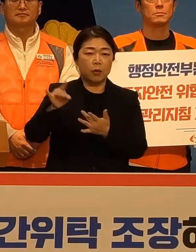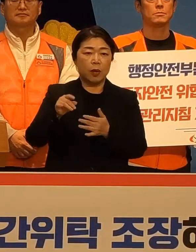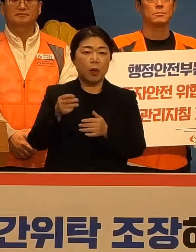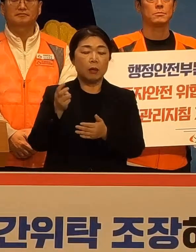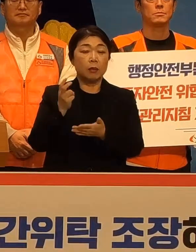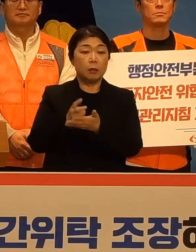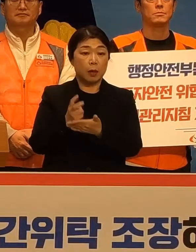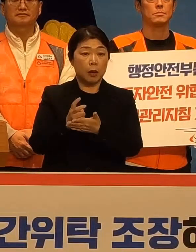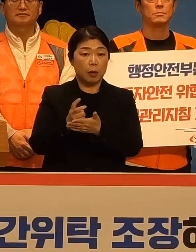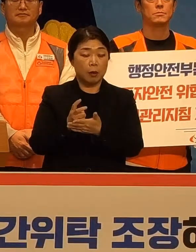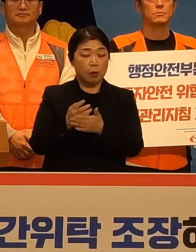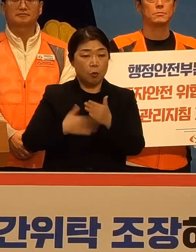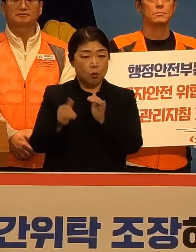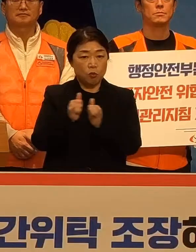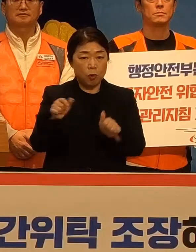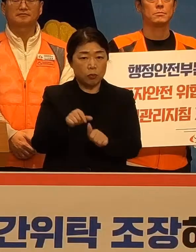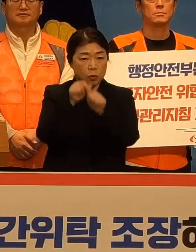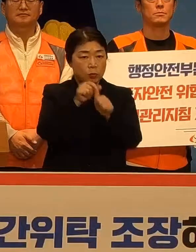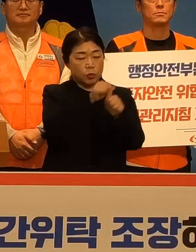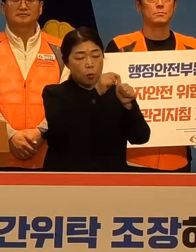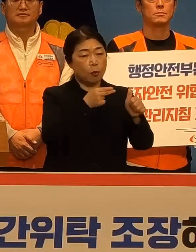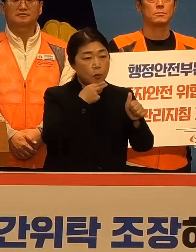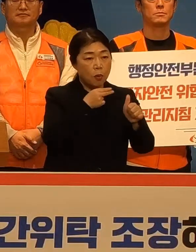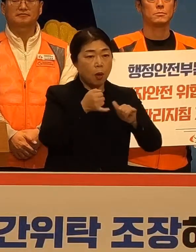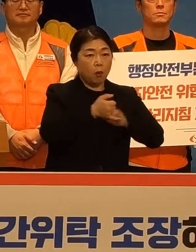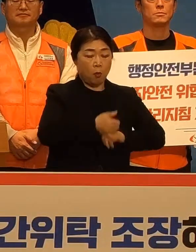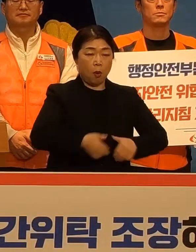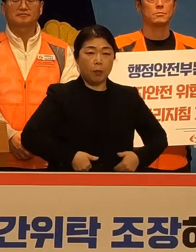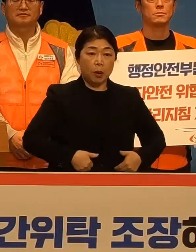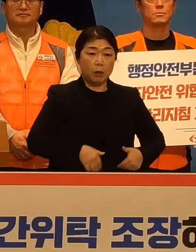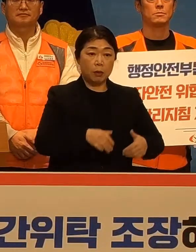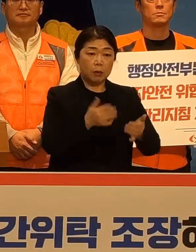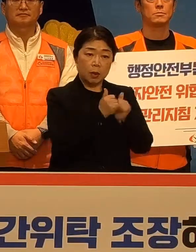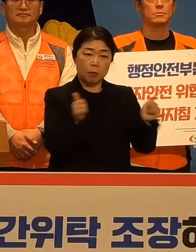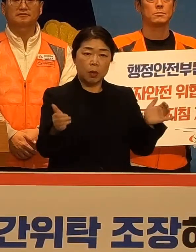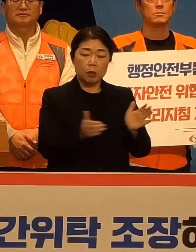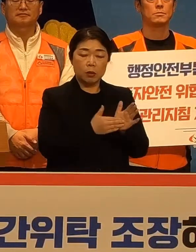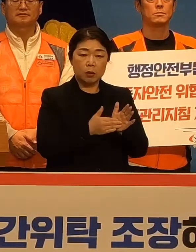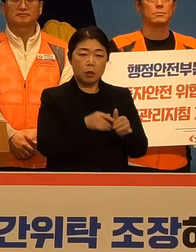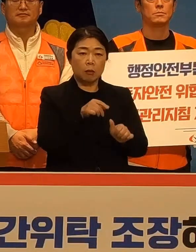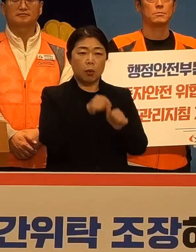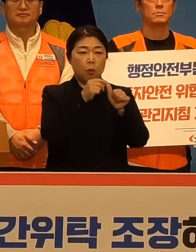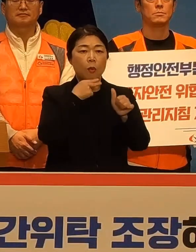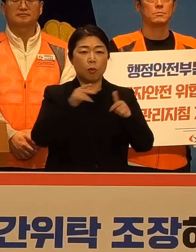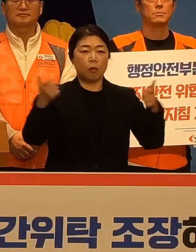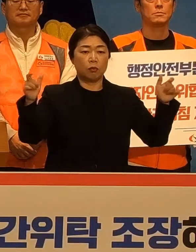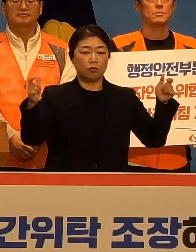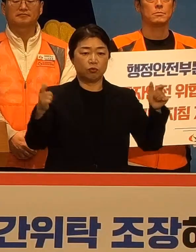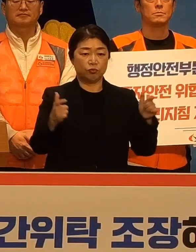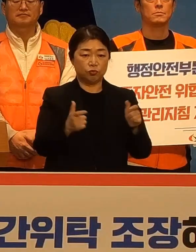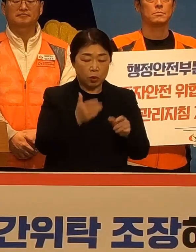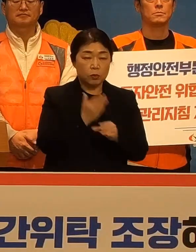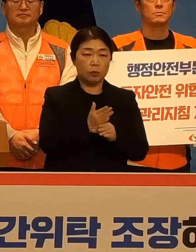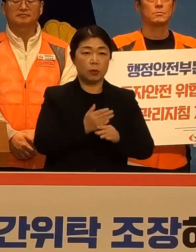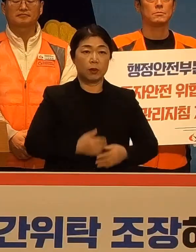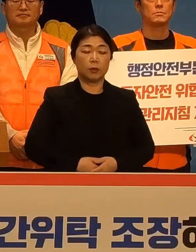충원이 중단되고 필수 노동 영역까지 축소가 시도되었습니다.